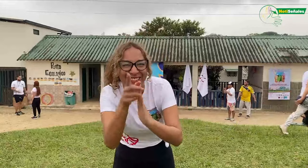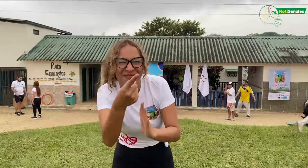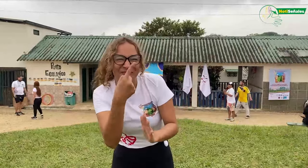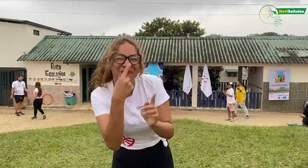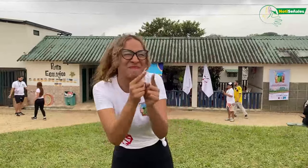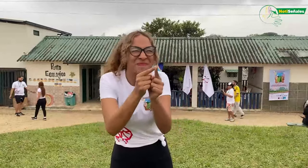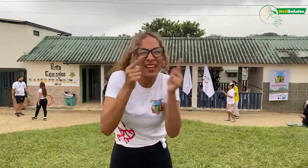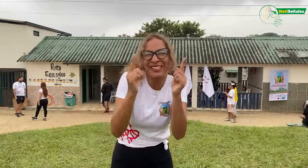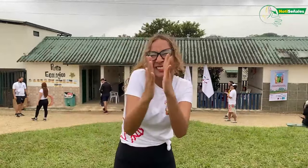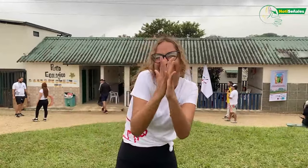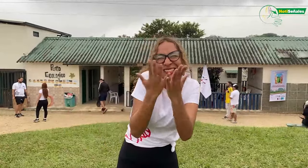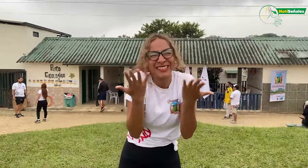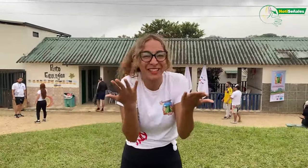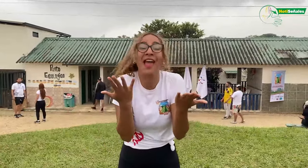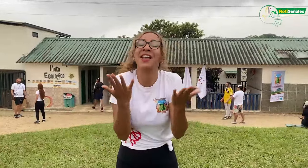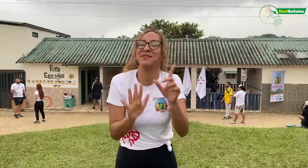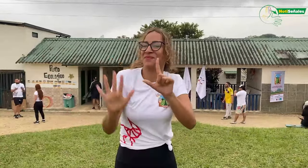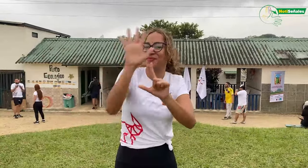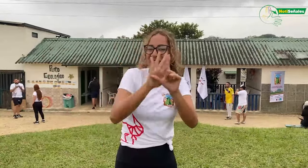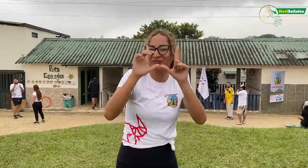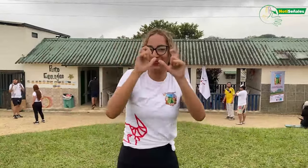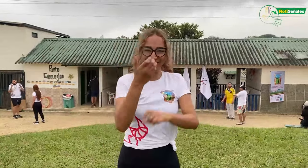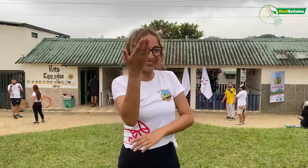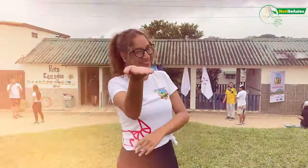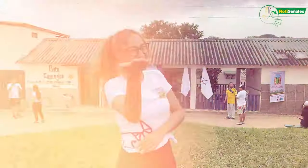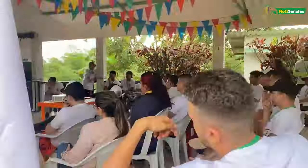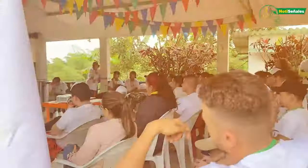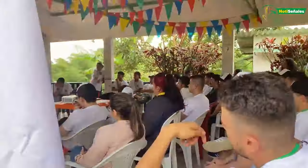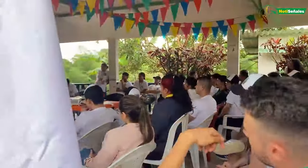¿Quieres conocer un poco más? Aquí te dejamos las siguientes imágenes.